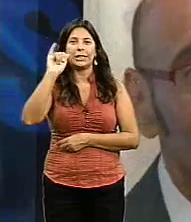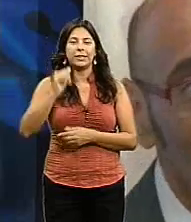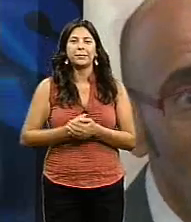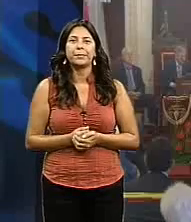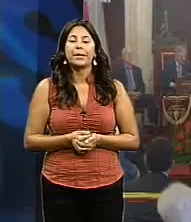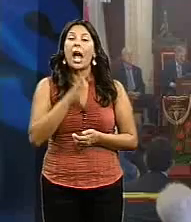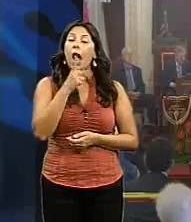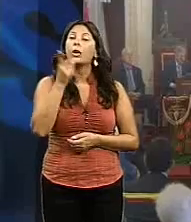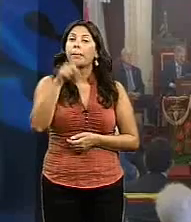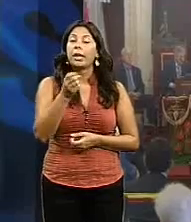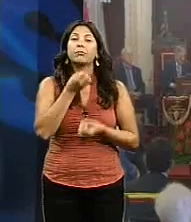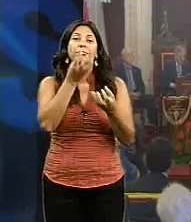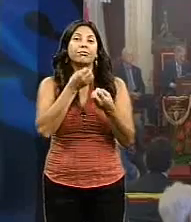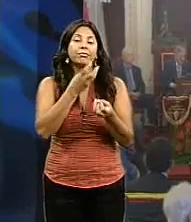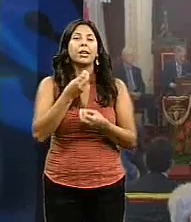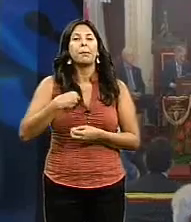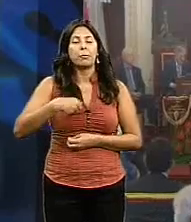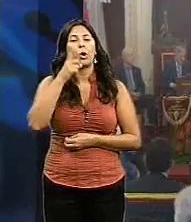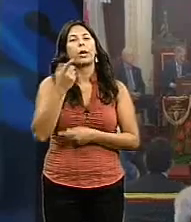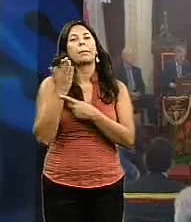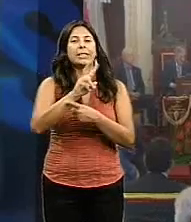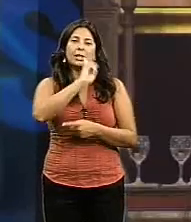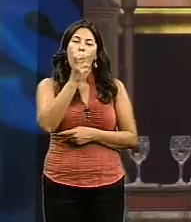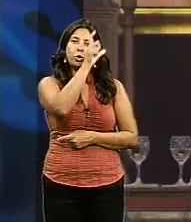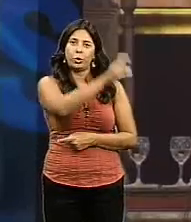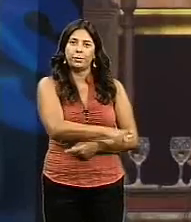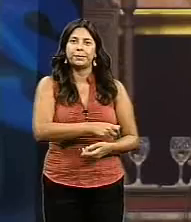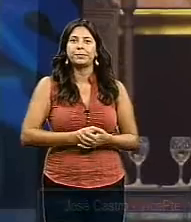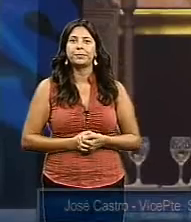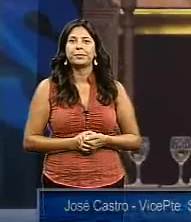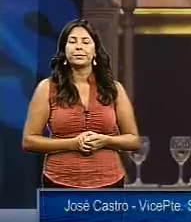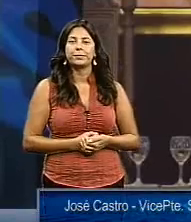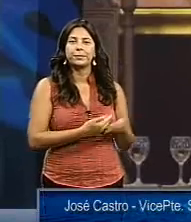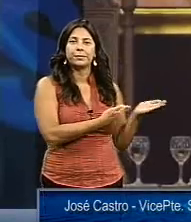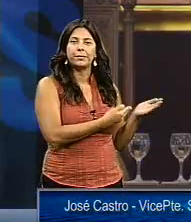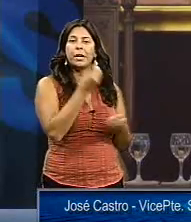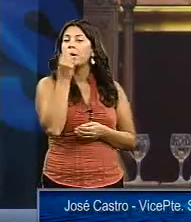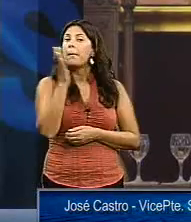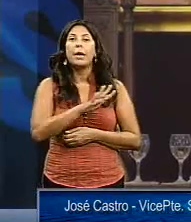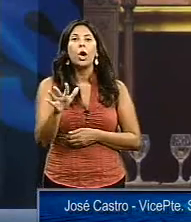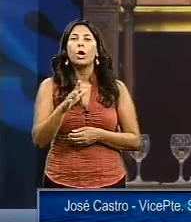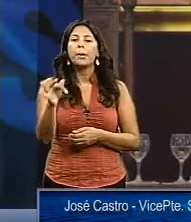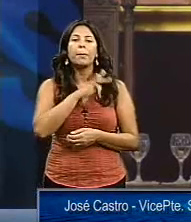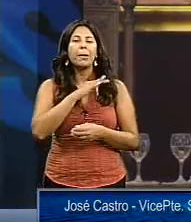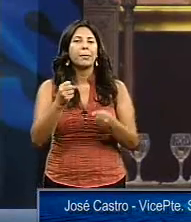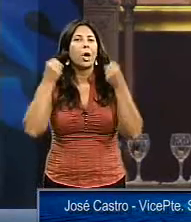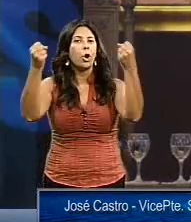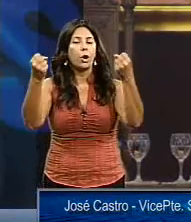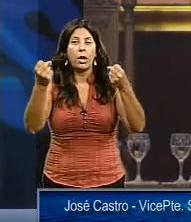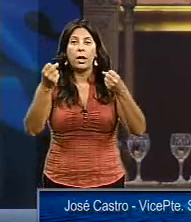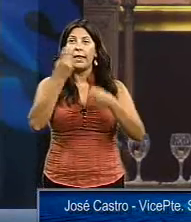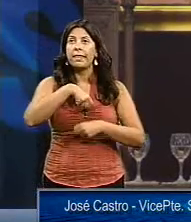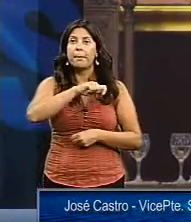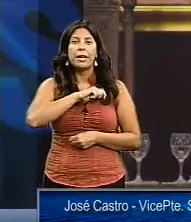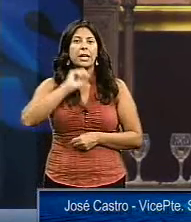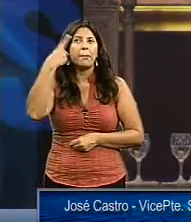Ahora también con el discurso de otro de sus representantes. Los mejores trofeos de España, de los de más tradición, de los de más arraigo, de los de más